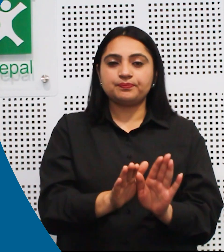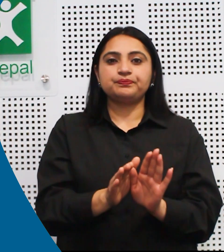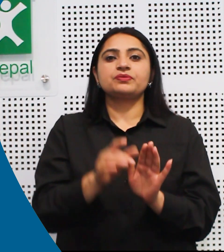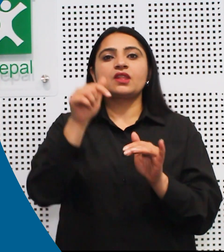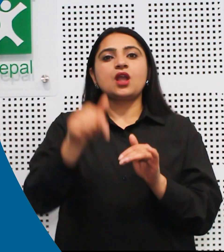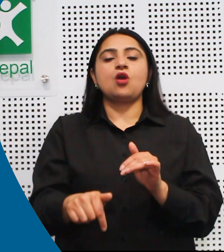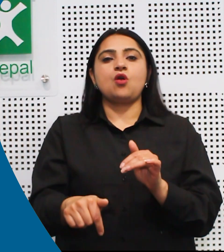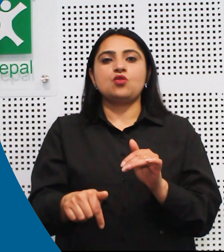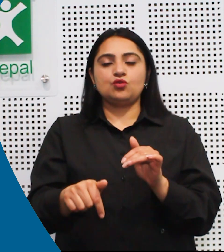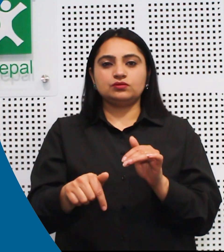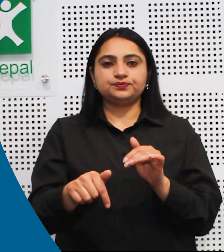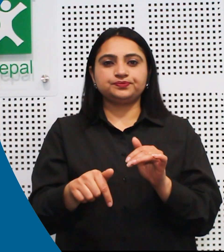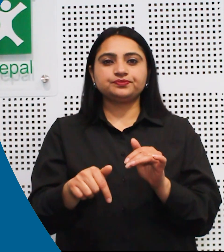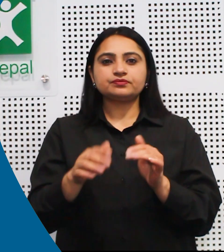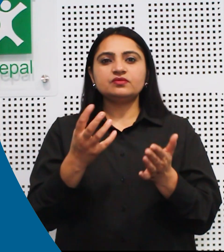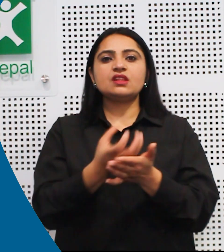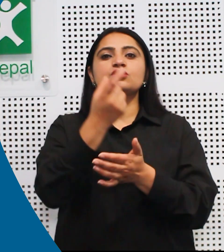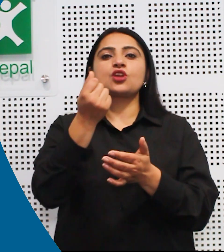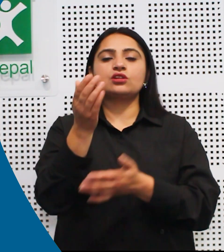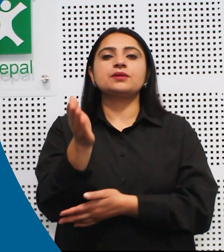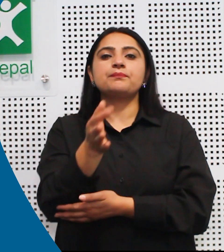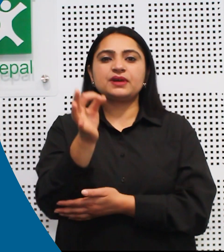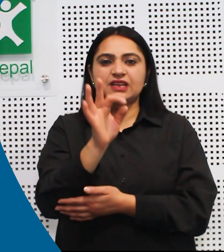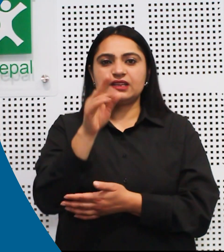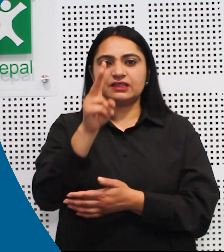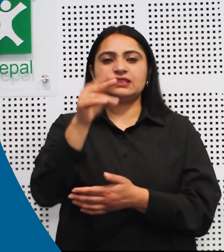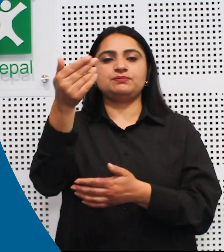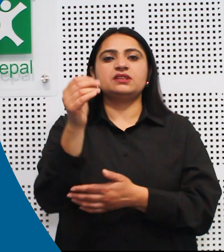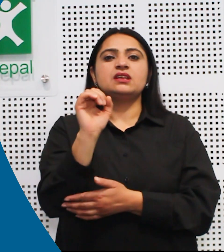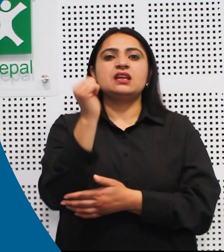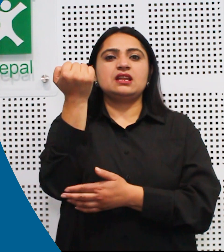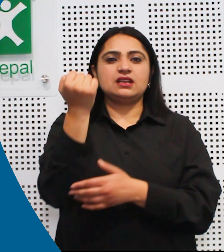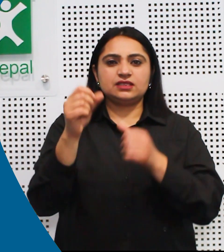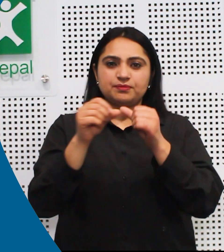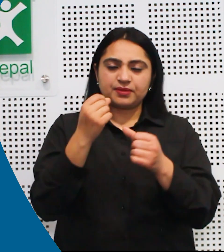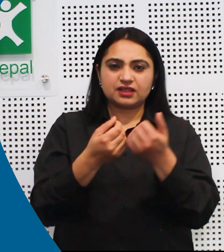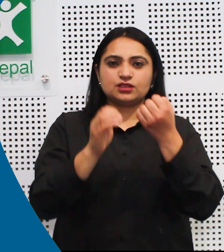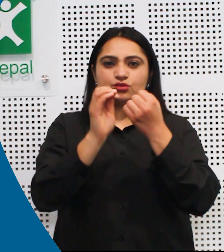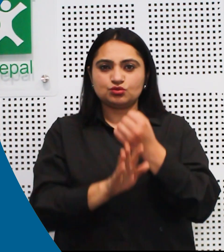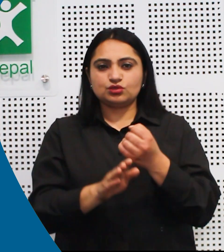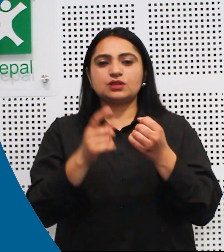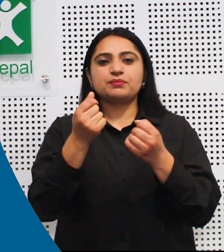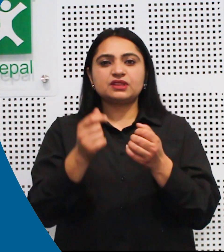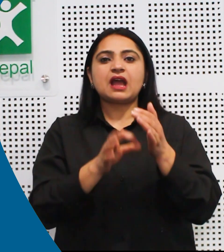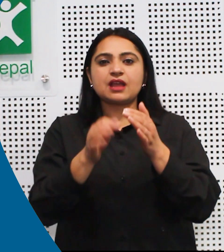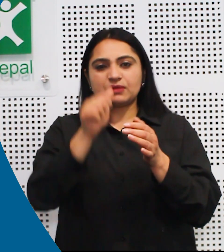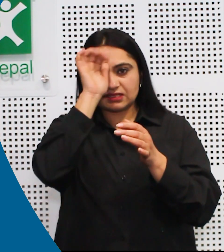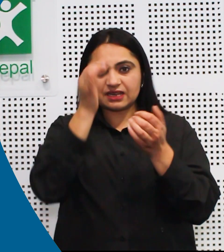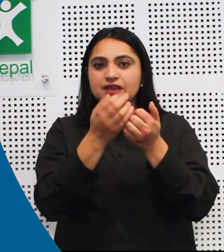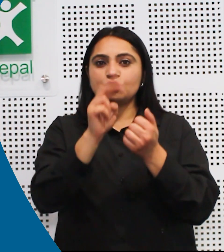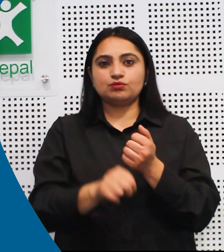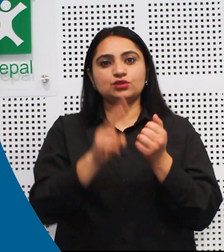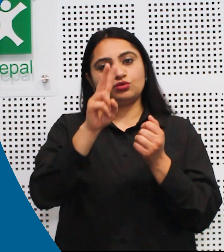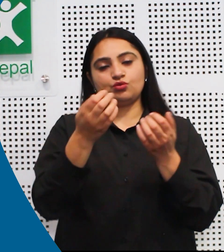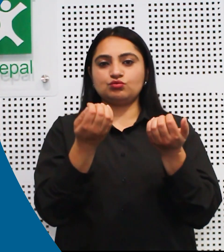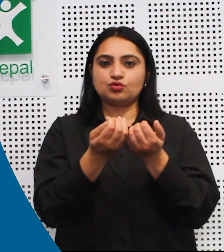यो अहिलेको प्रक्षेपणलाई सङ्घीय अर्थ मन्त्रालयमा र त्यसपछिको चाहिँ राष्ट्रिय प्राकृतिक स्रोत तथा वित्त आयोगमा पनि यसको जानकारी दिनुपर्ने कुरा हो। यो चाहिँ हामीले अहिले